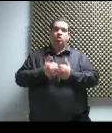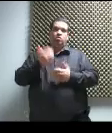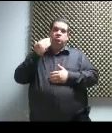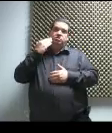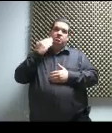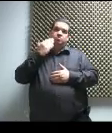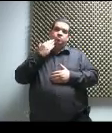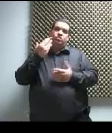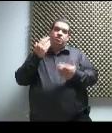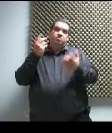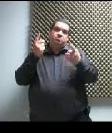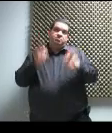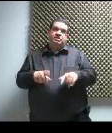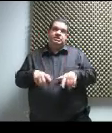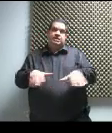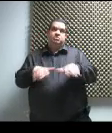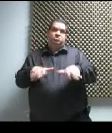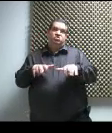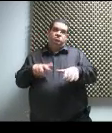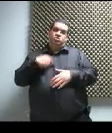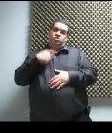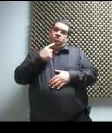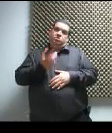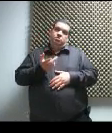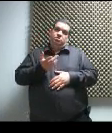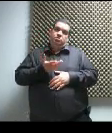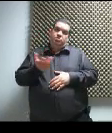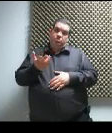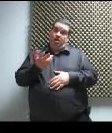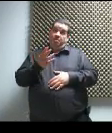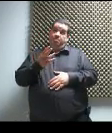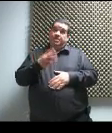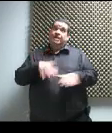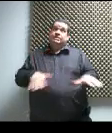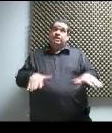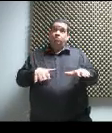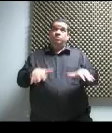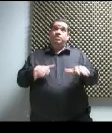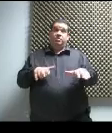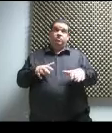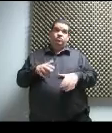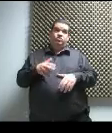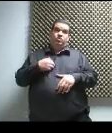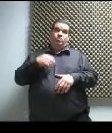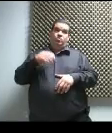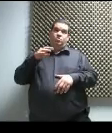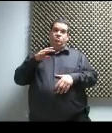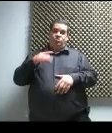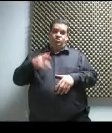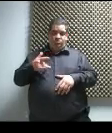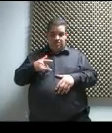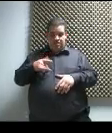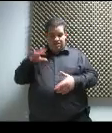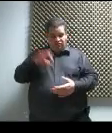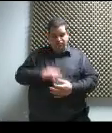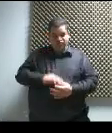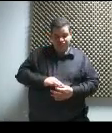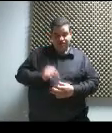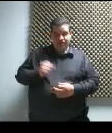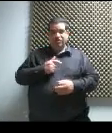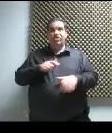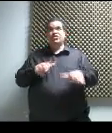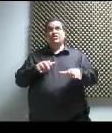enteramos del terremoto y del temblor? Y yo digo, caramba, esto... Y mira que se estaba moviendo, porque yo tengo un 440 pegado a la tierra y yo lo siento todos.